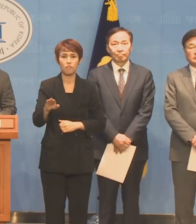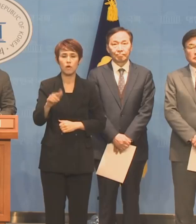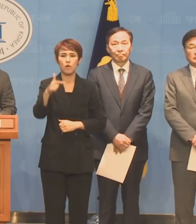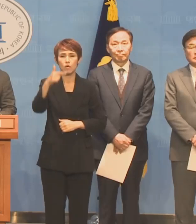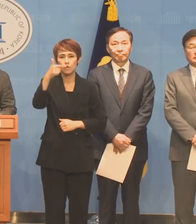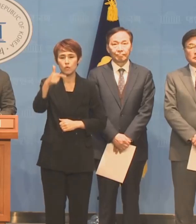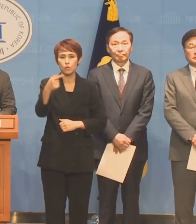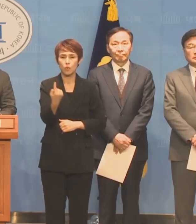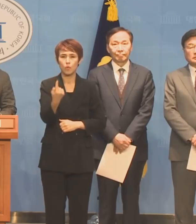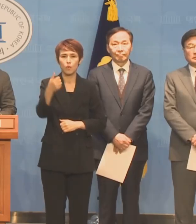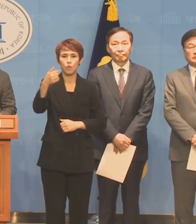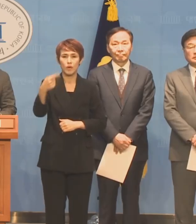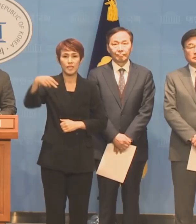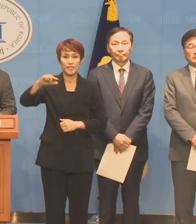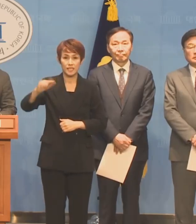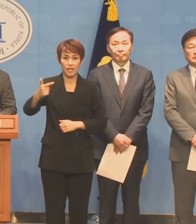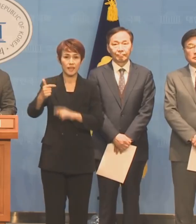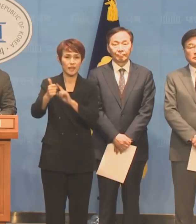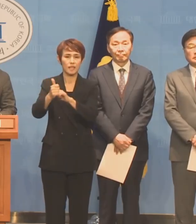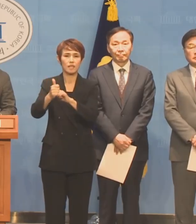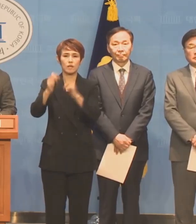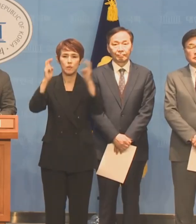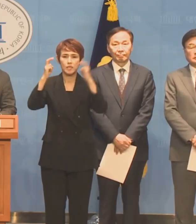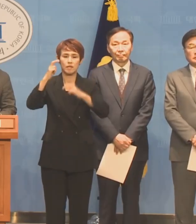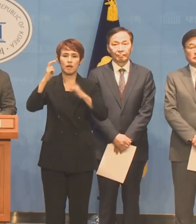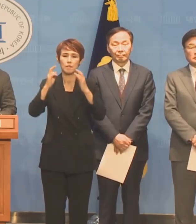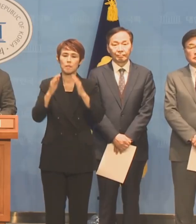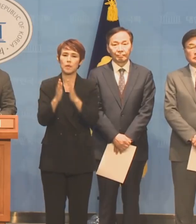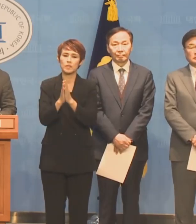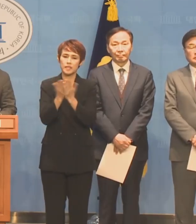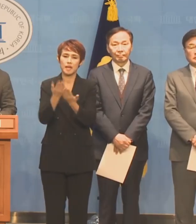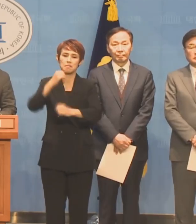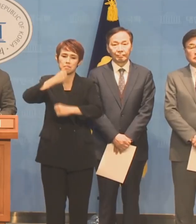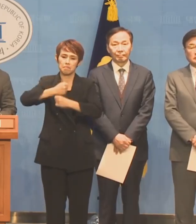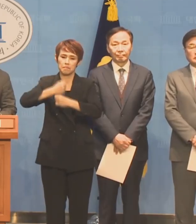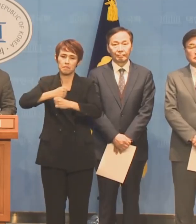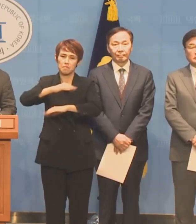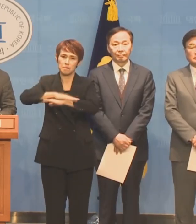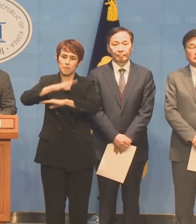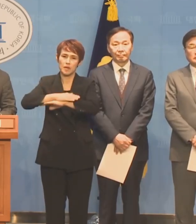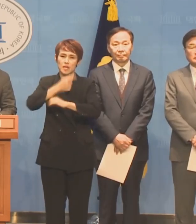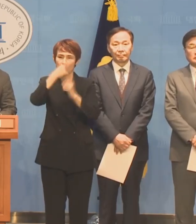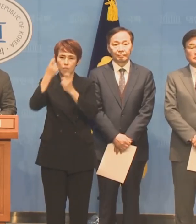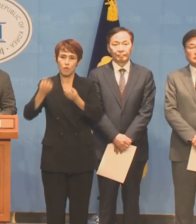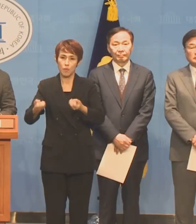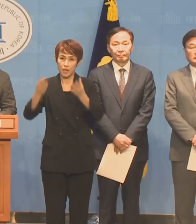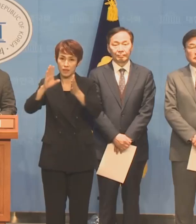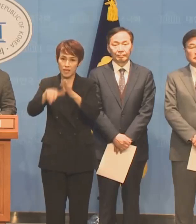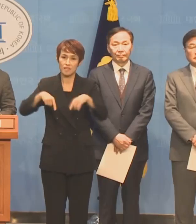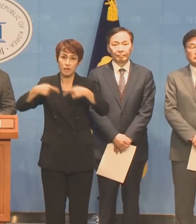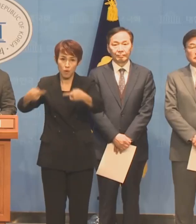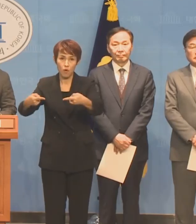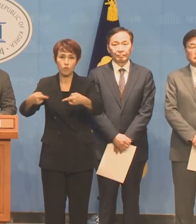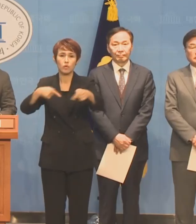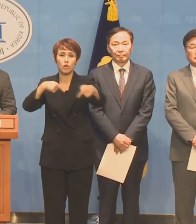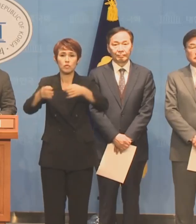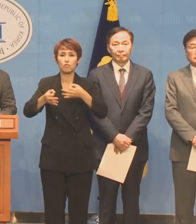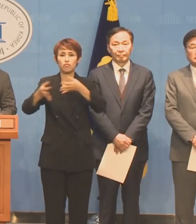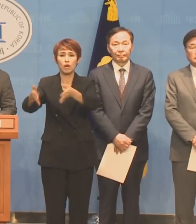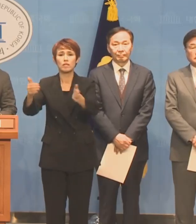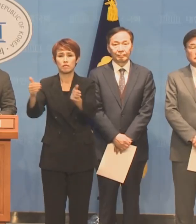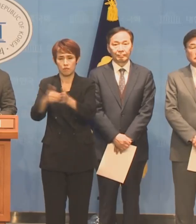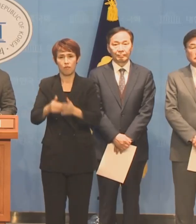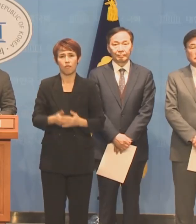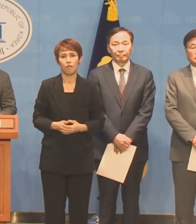노회찬 진보신당 대표의 출판 기념회에 참석하고 매우 부적절하게 정치 후원금까지 냈고